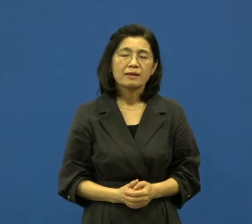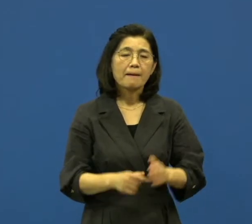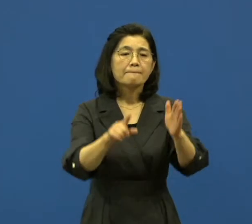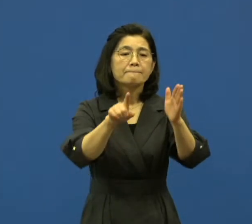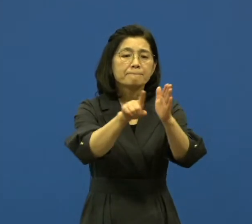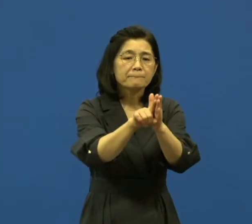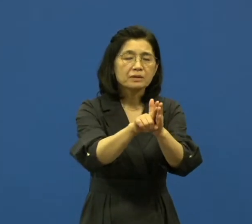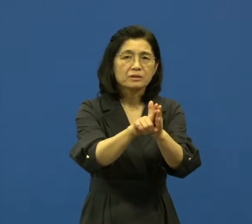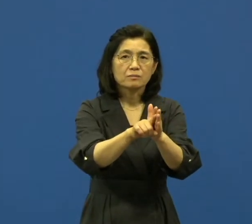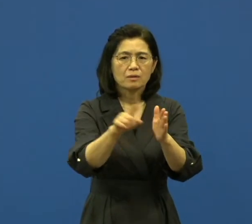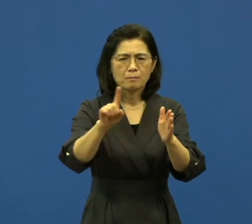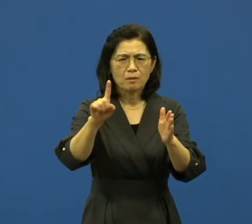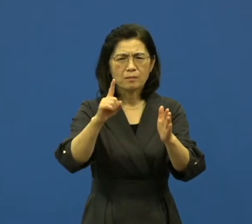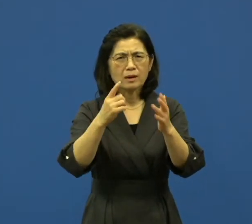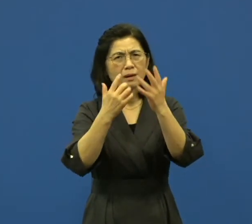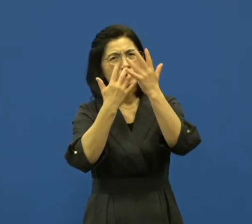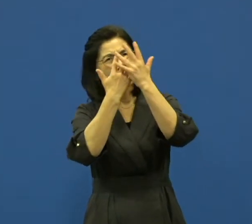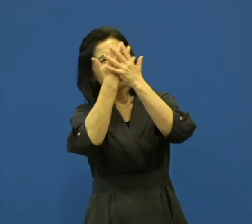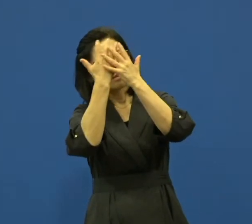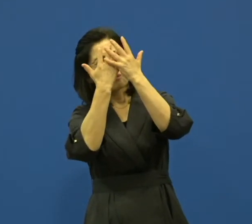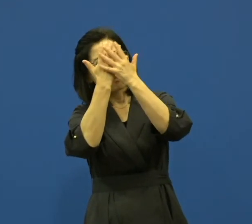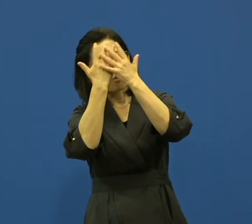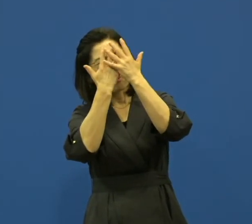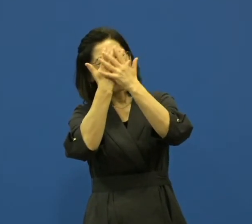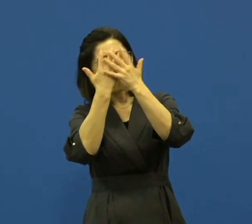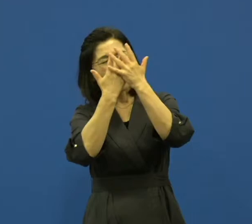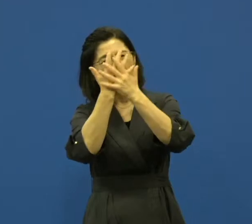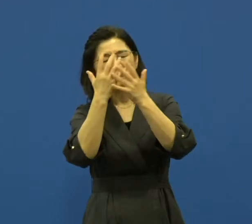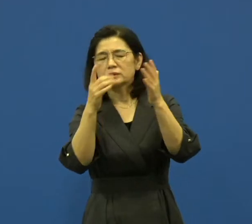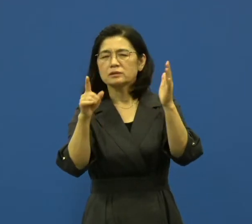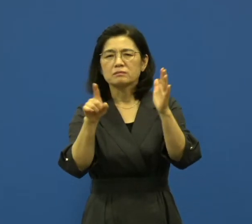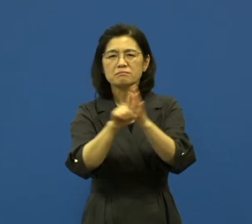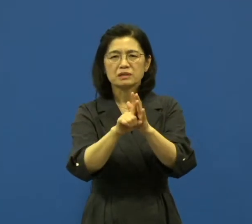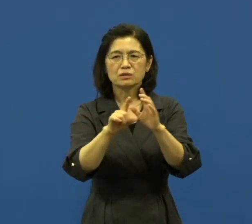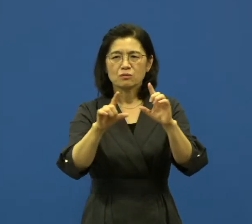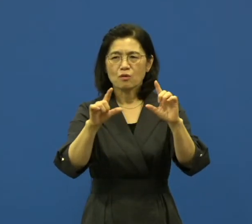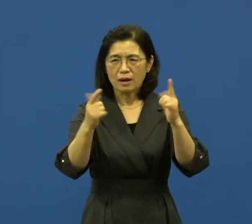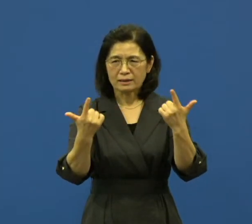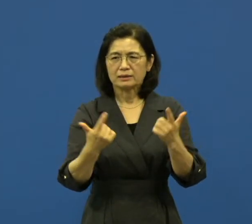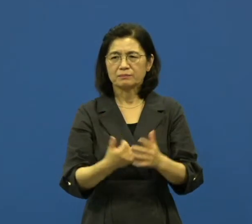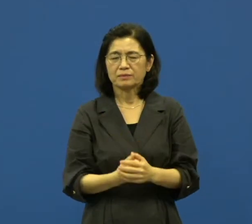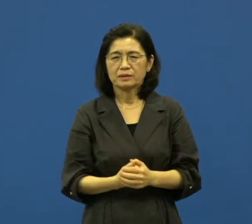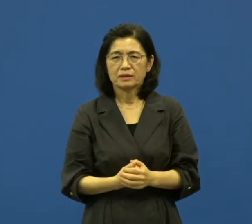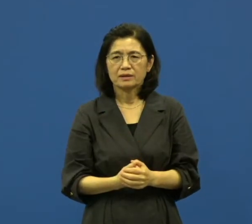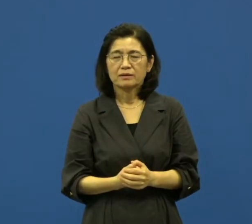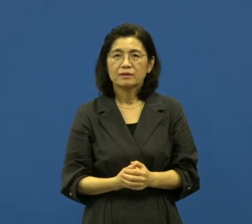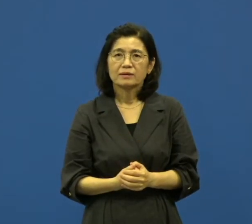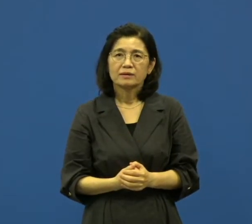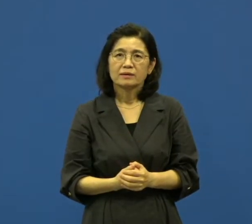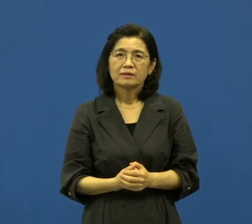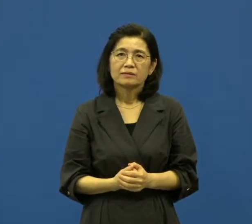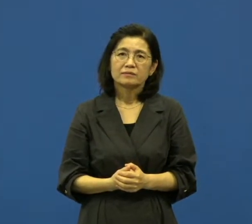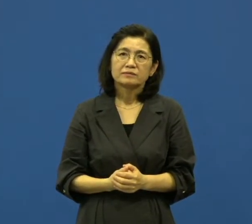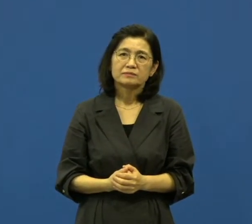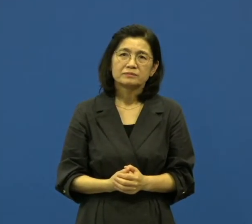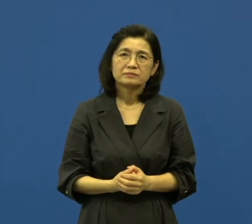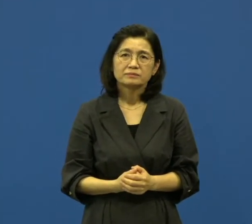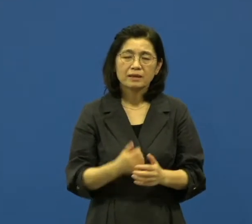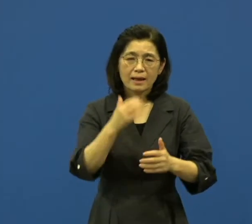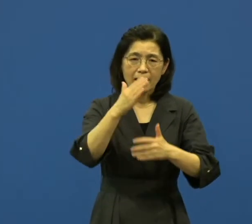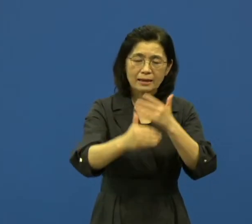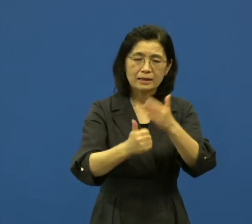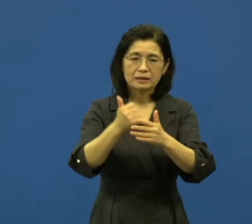믿는데 막연하고 모호하고 애매하고 활력도 없고 무기력해지는 거죠.